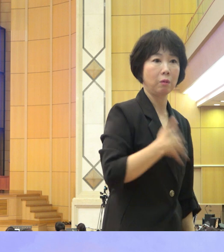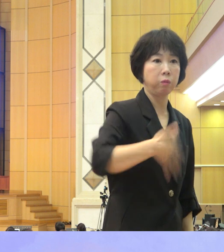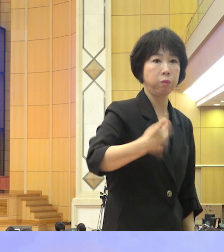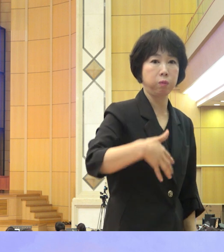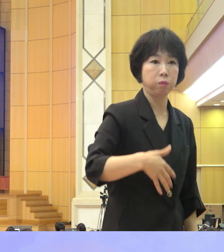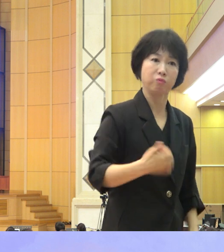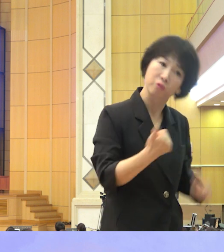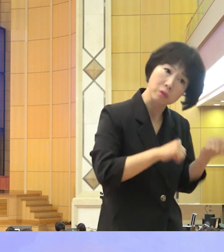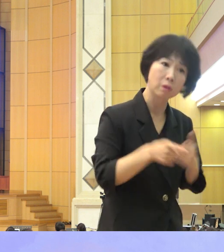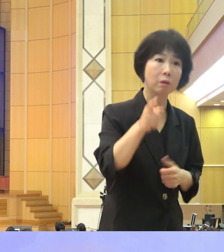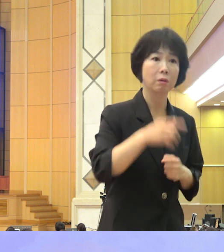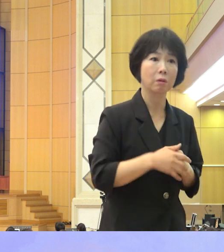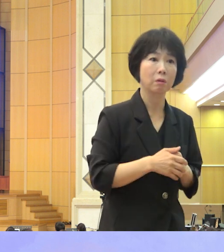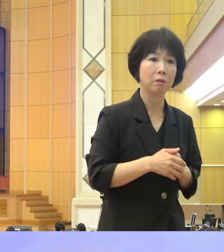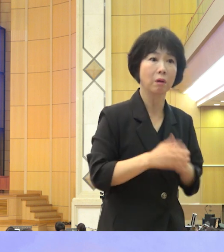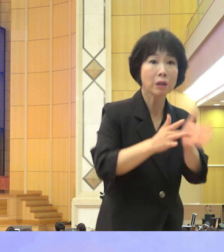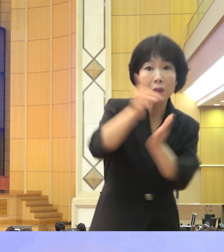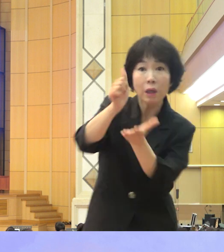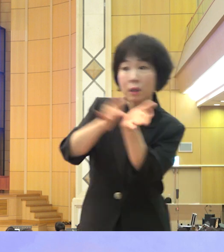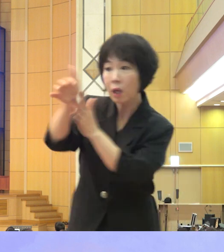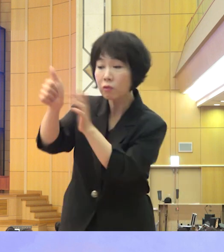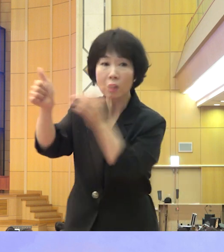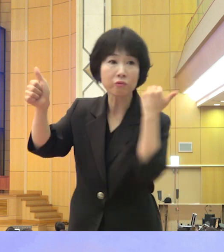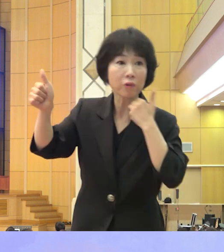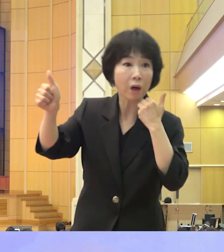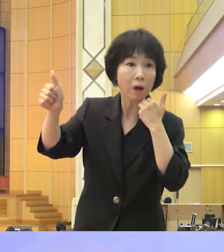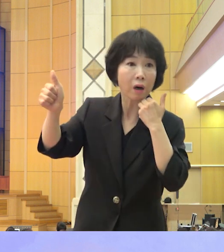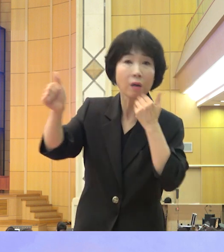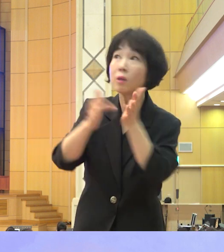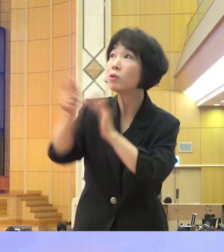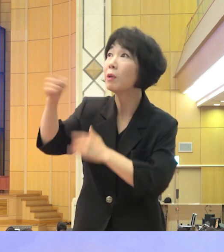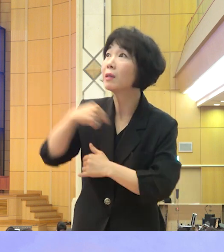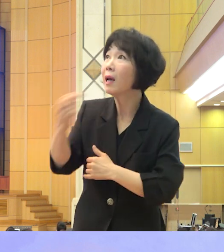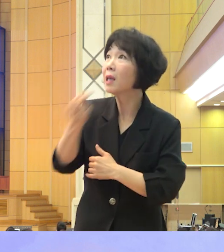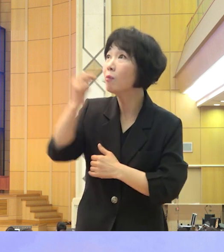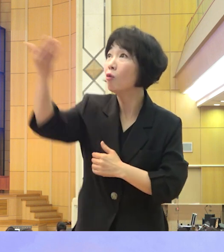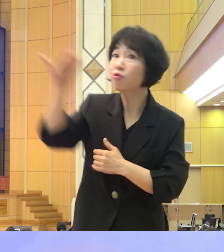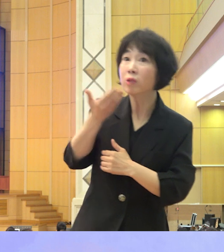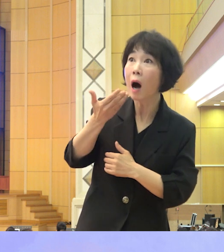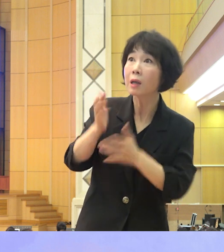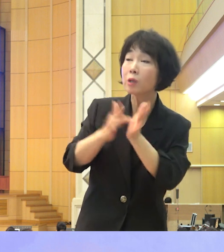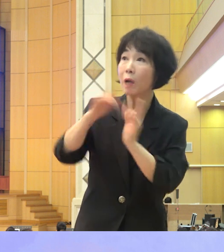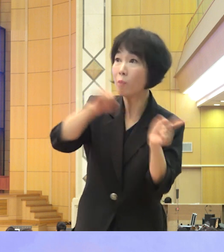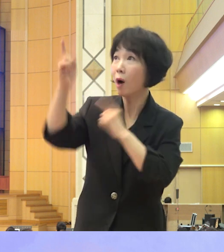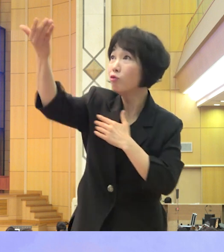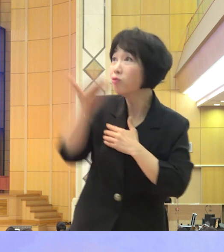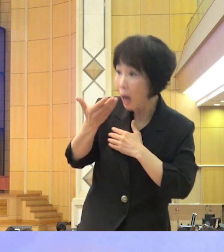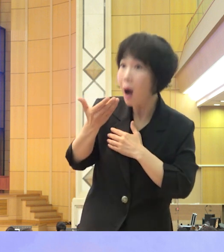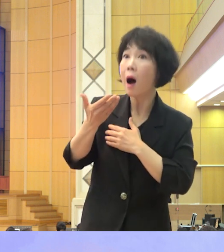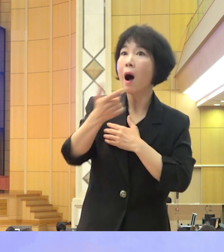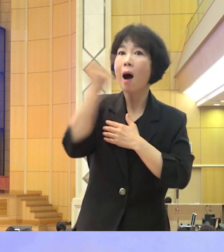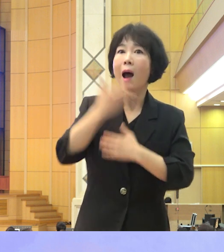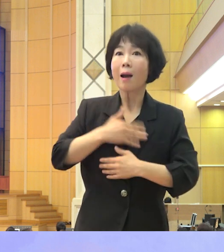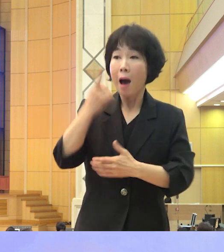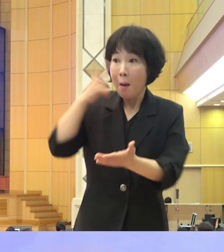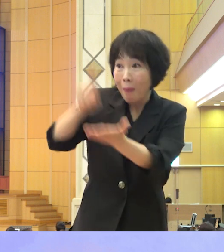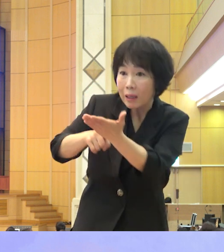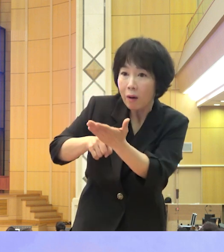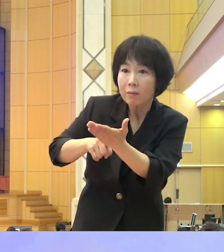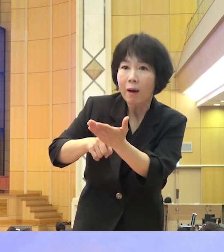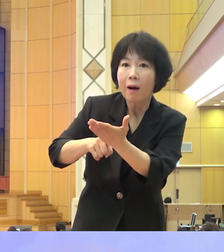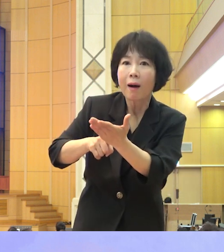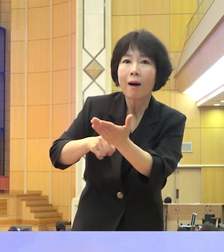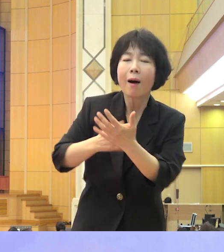여러분, 그렇죠. 마취제 하나만 발견하고 개발해도 엄청난 그